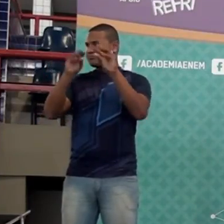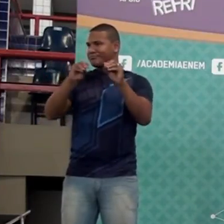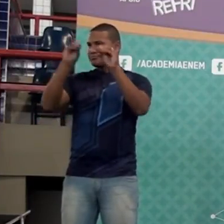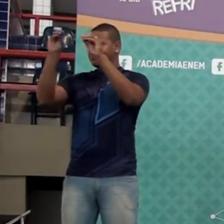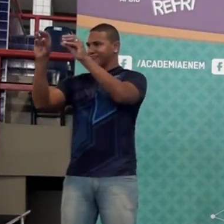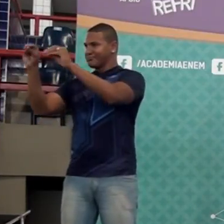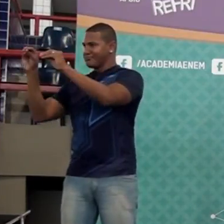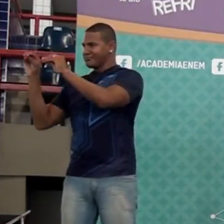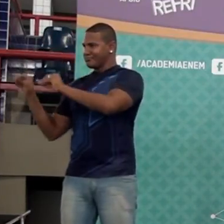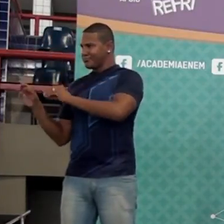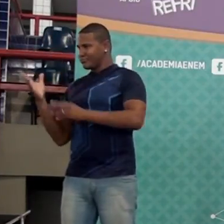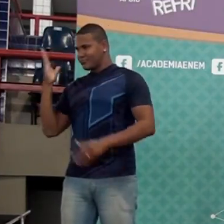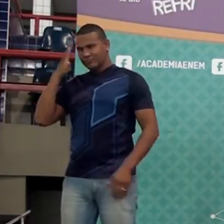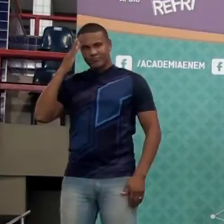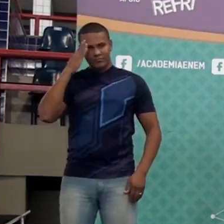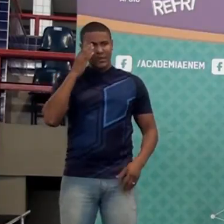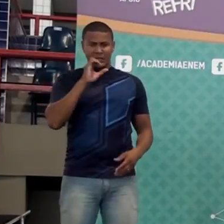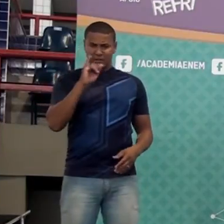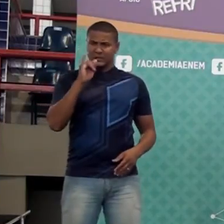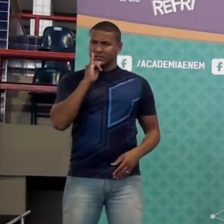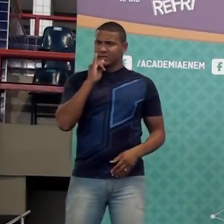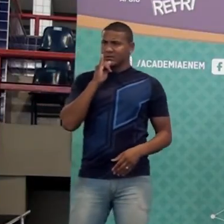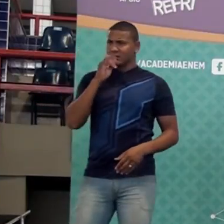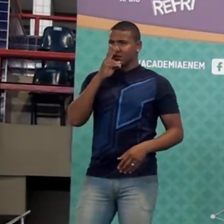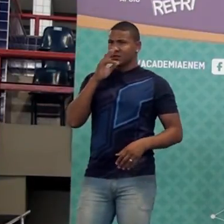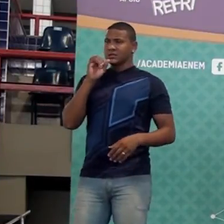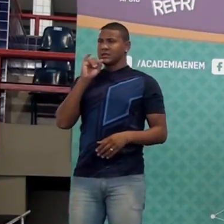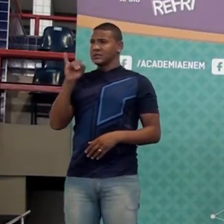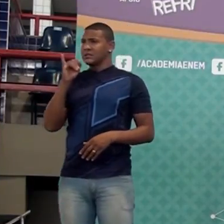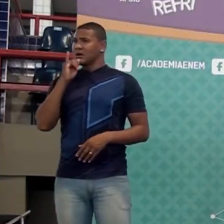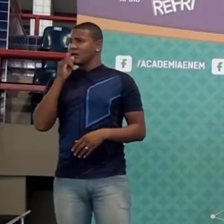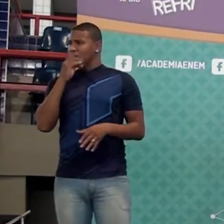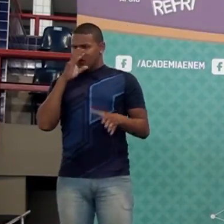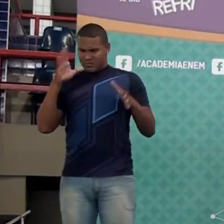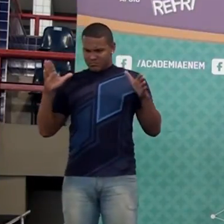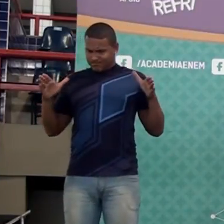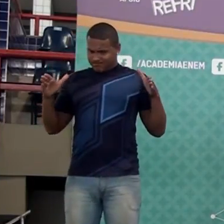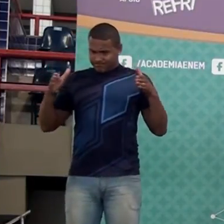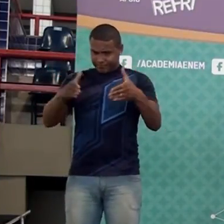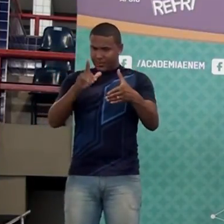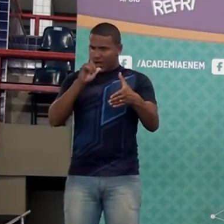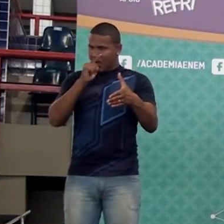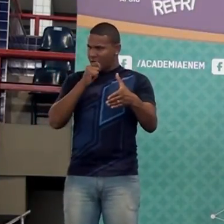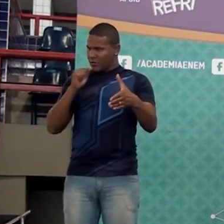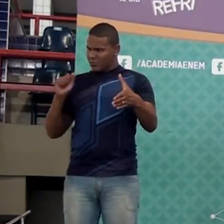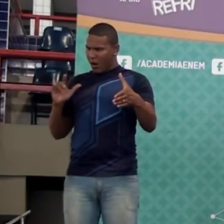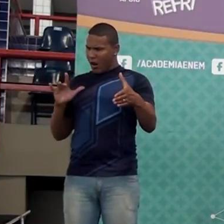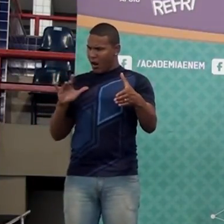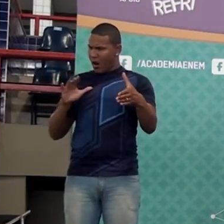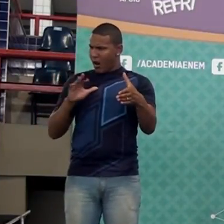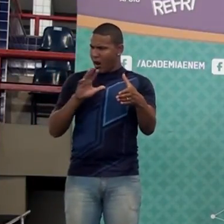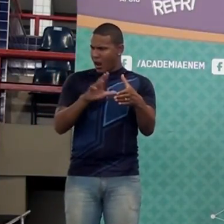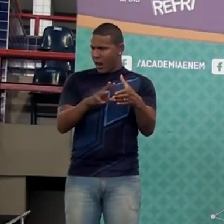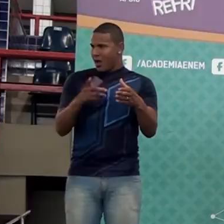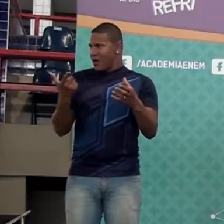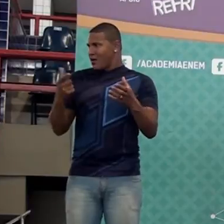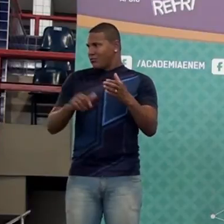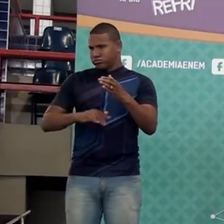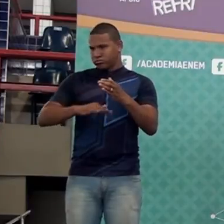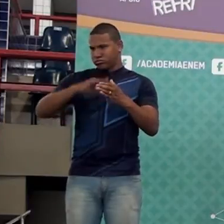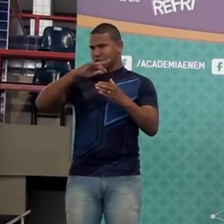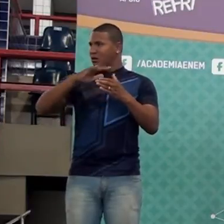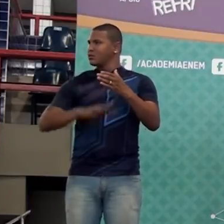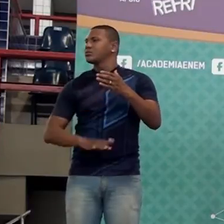Se canalizar a água, vai funcionar, mas aí aumenta o custo, né? E uma das vantagens desse processo é exatamente o custo ser